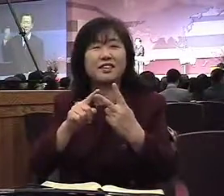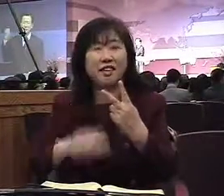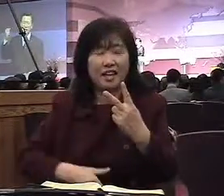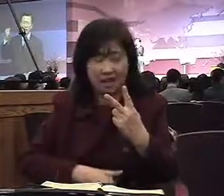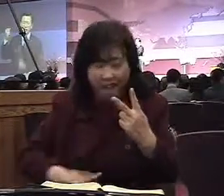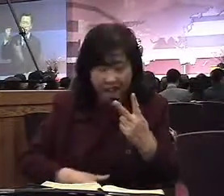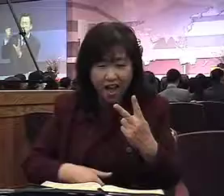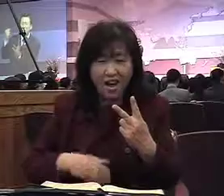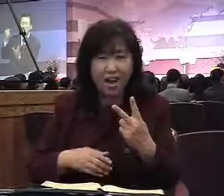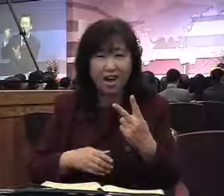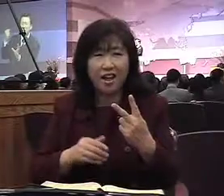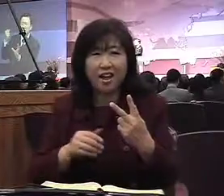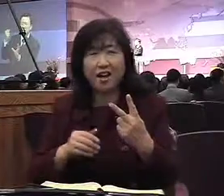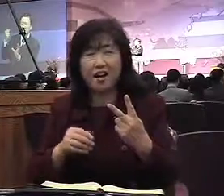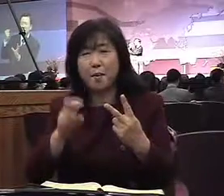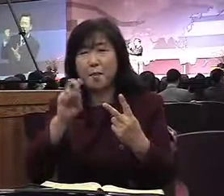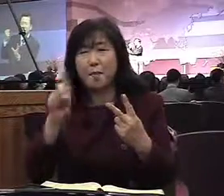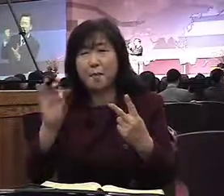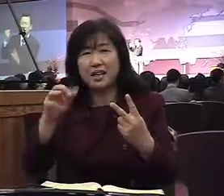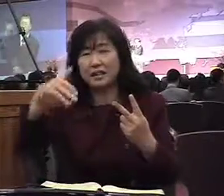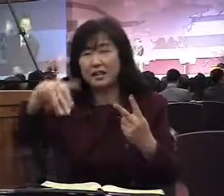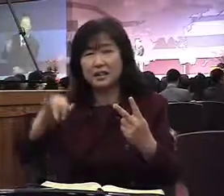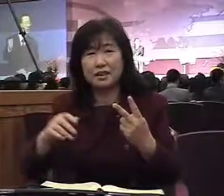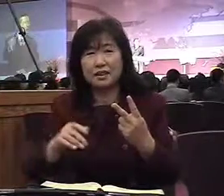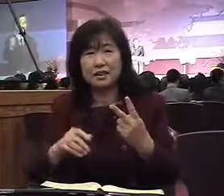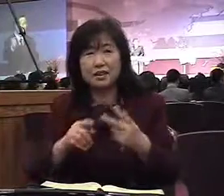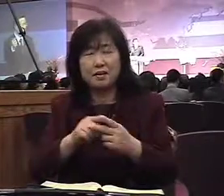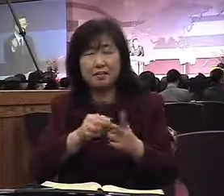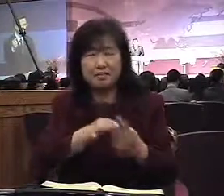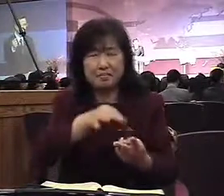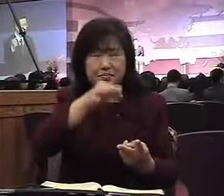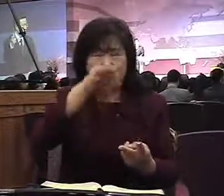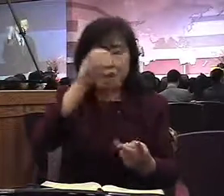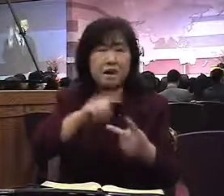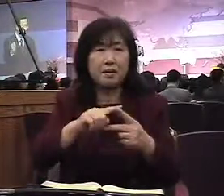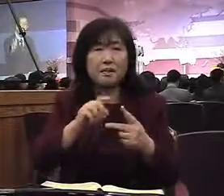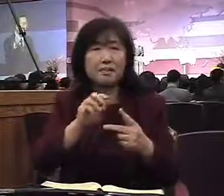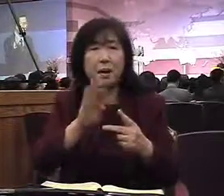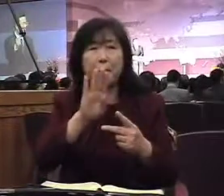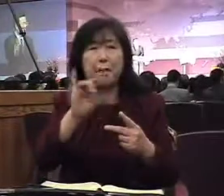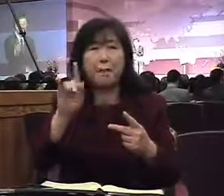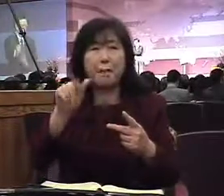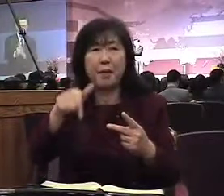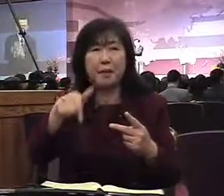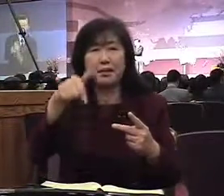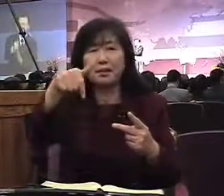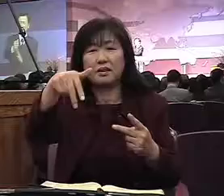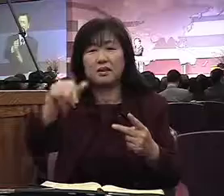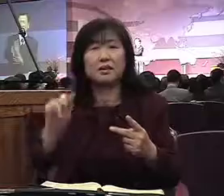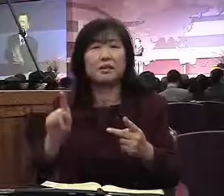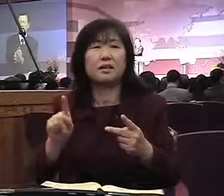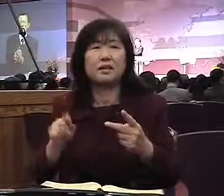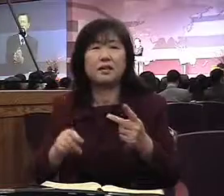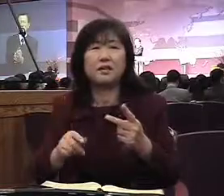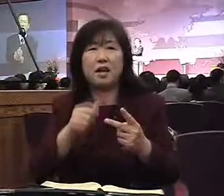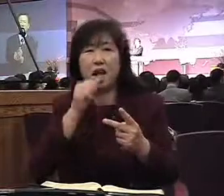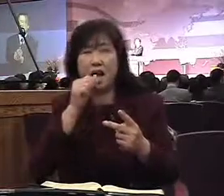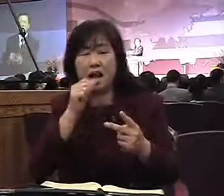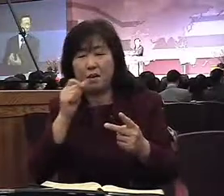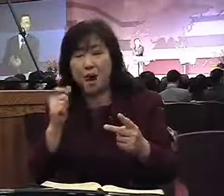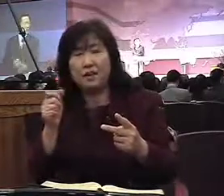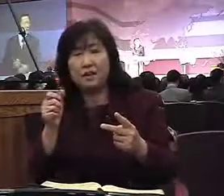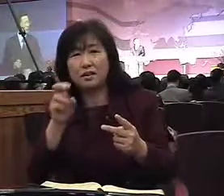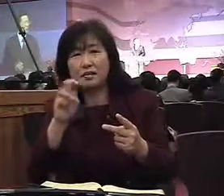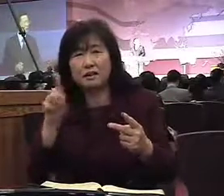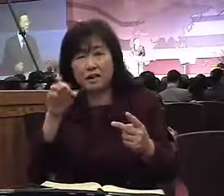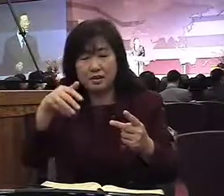가져와가지고는 그 수백만 원짜리 2조 백자를 깨버리고 온다고 했어요. 다 깨버리고 주둥이 깨고 해가지고